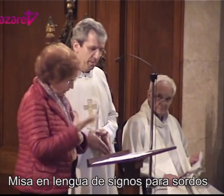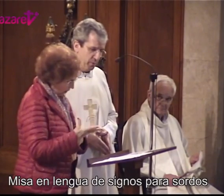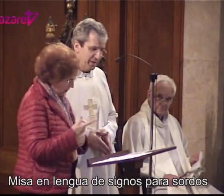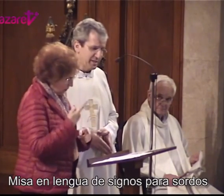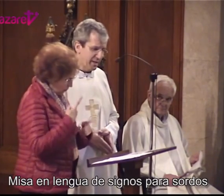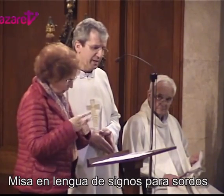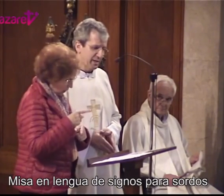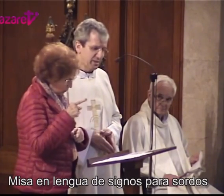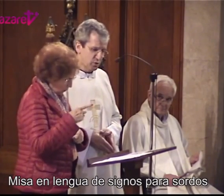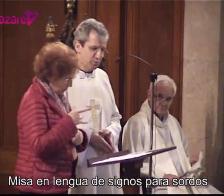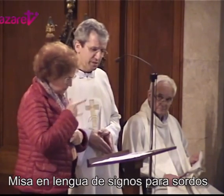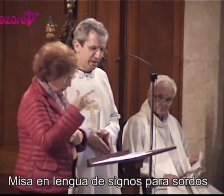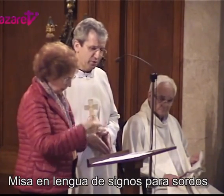Porque es eterna su misericordia.